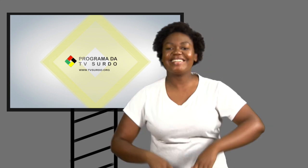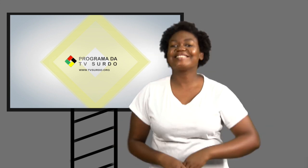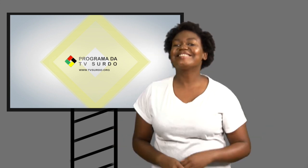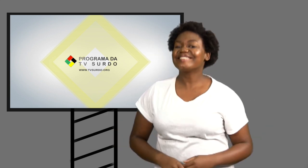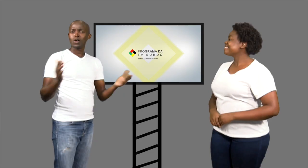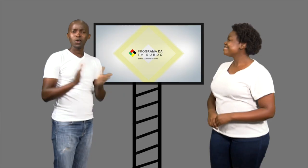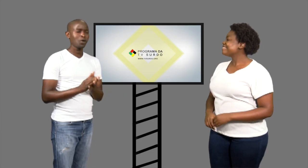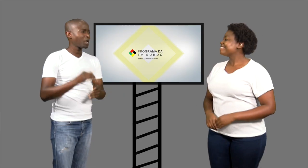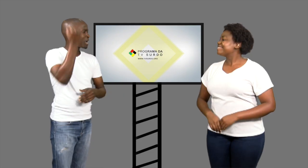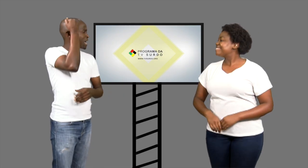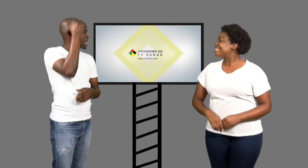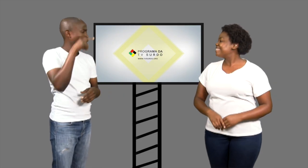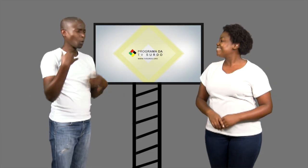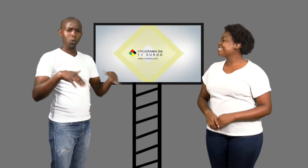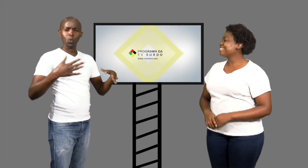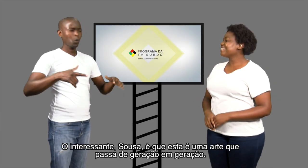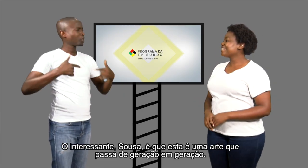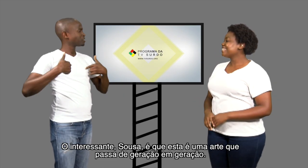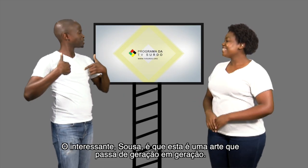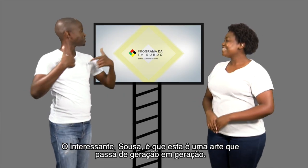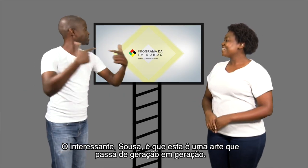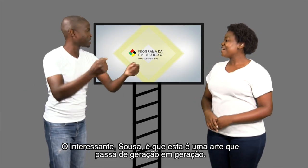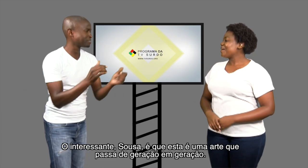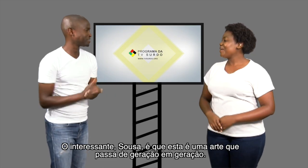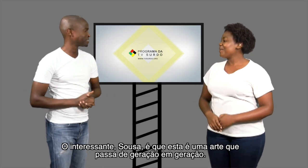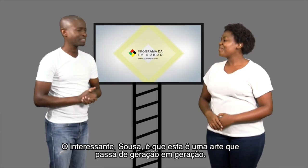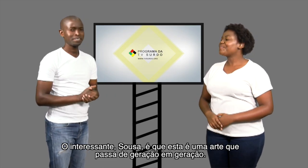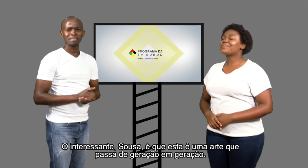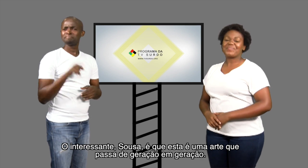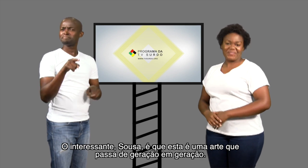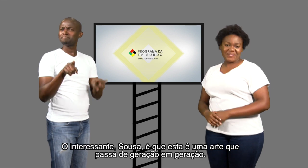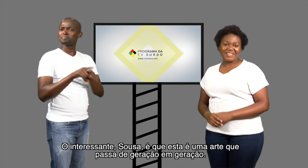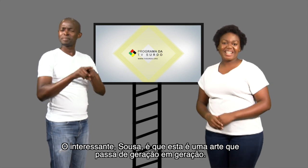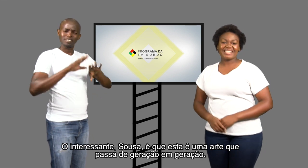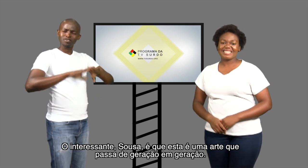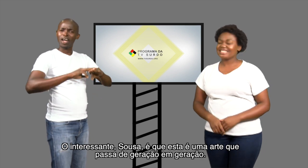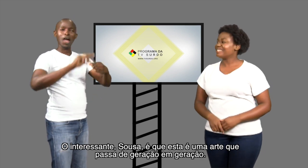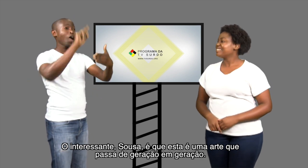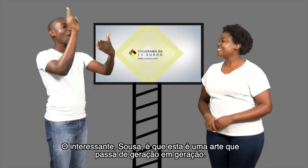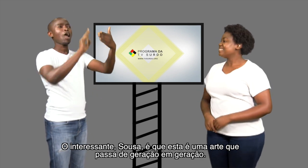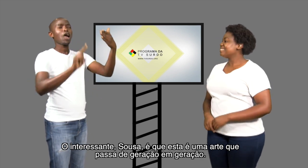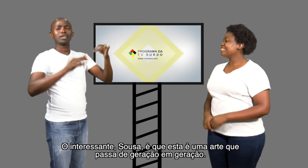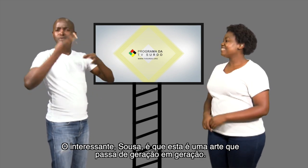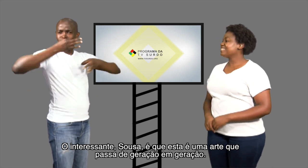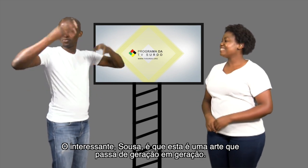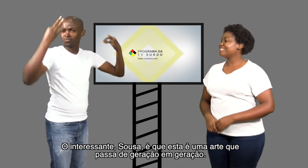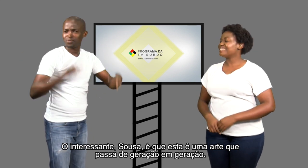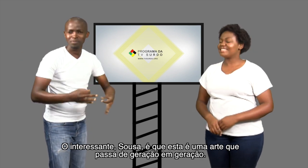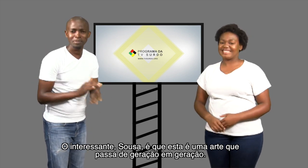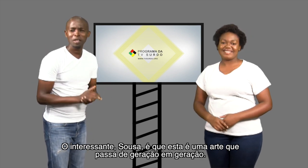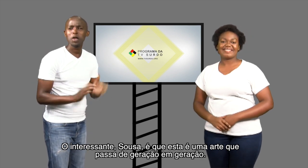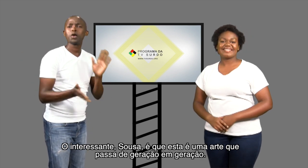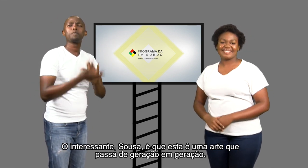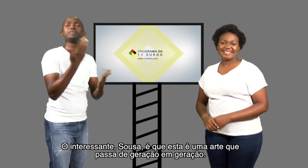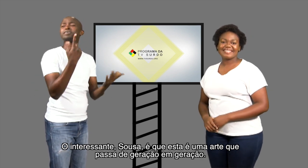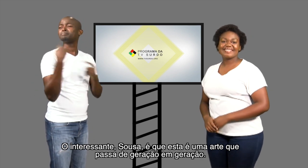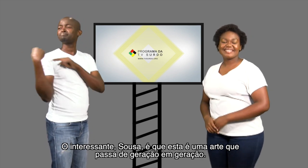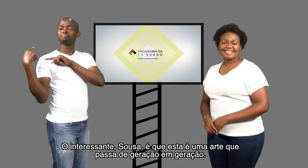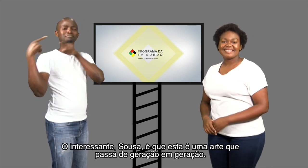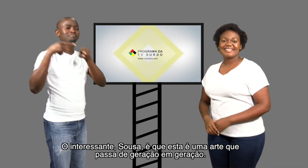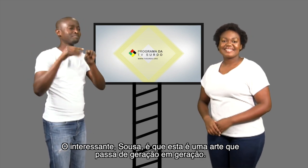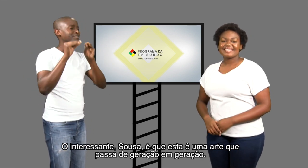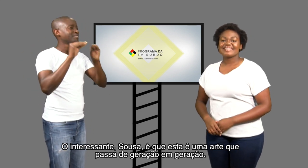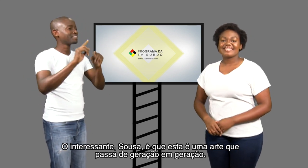uma maforreira. O interessante, Carla, é que esta é uma arte que passa de geração em